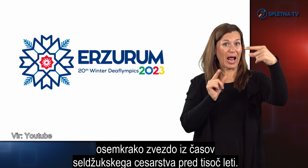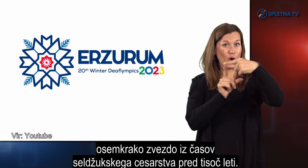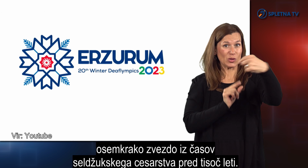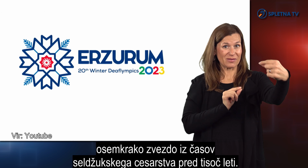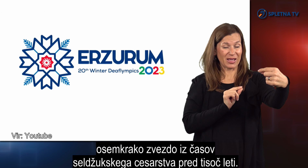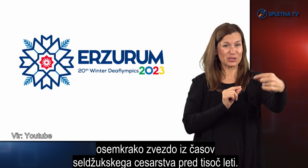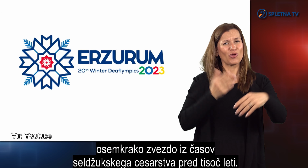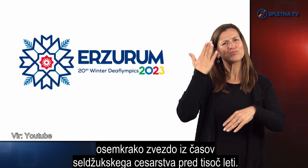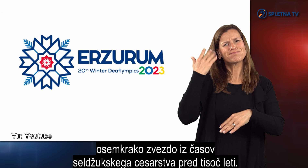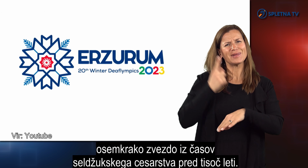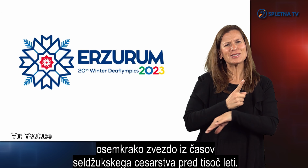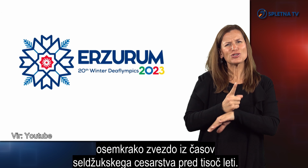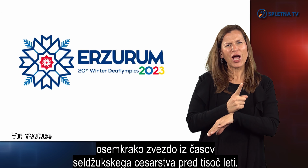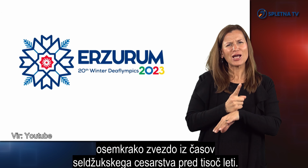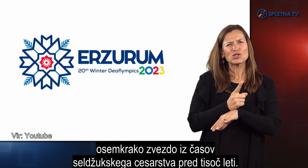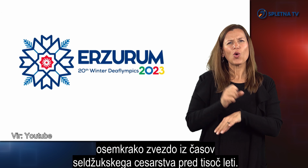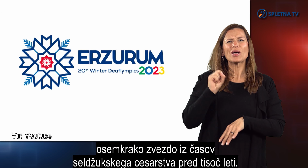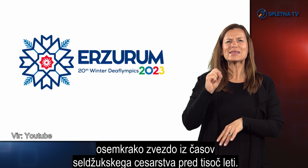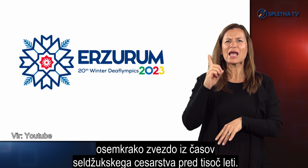cesarstva pred 1000 leti.